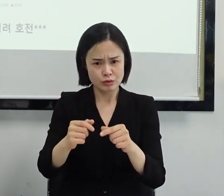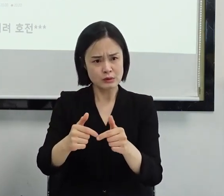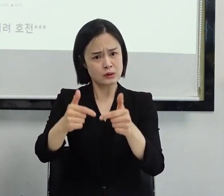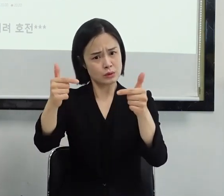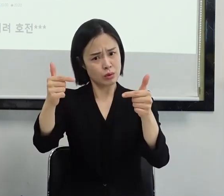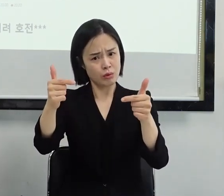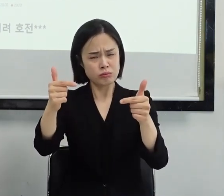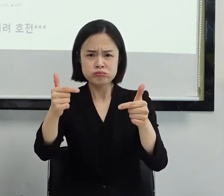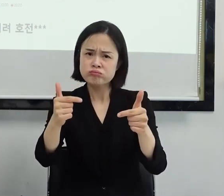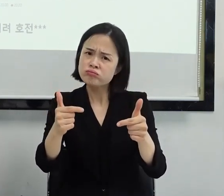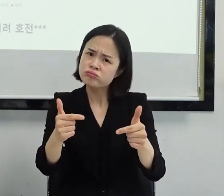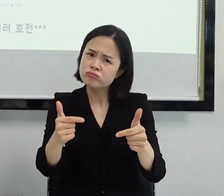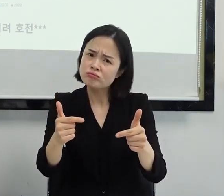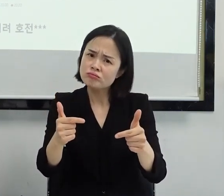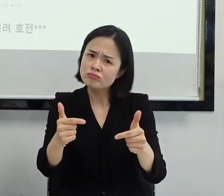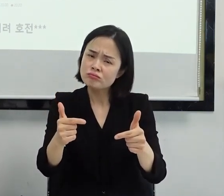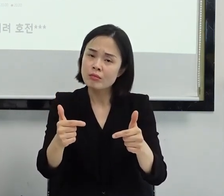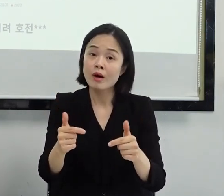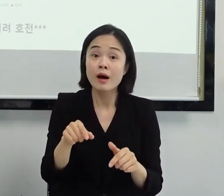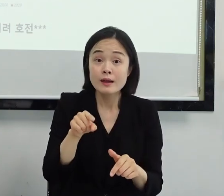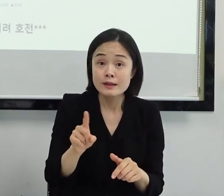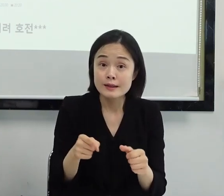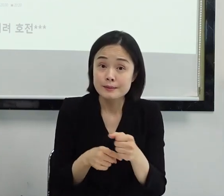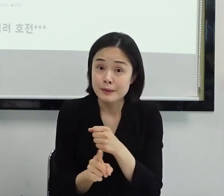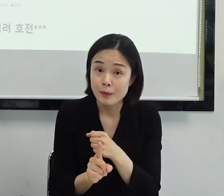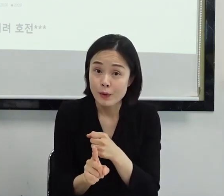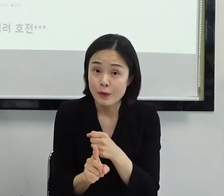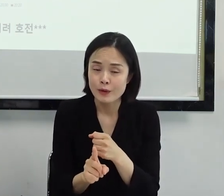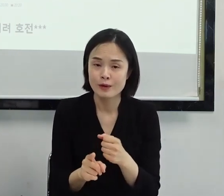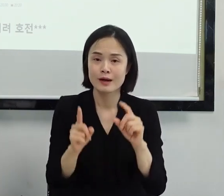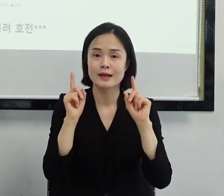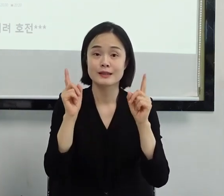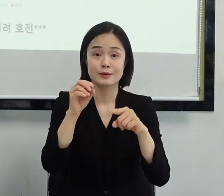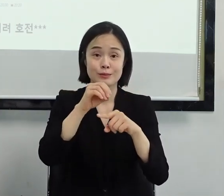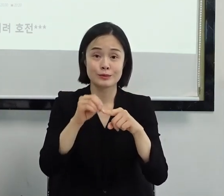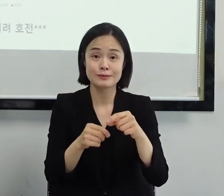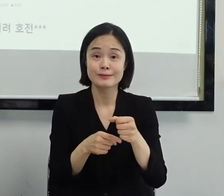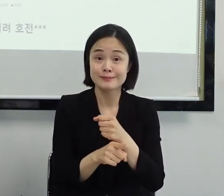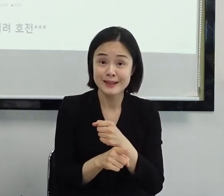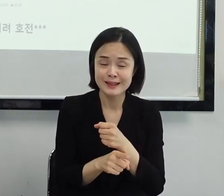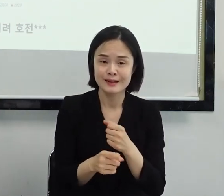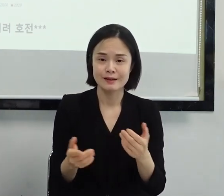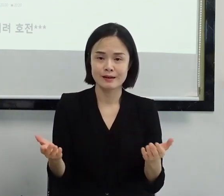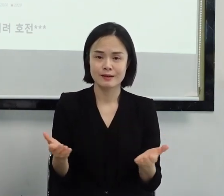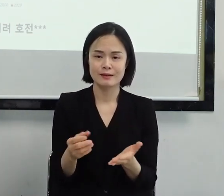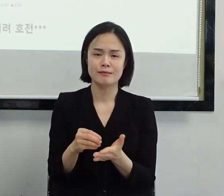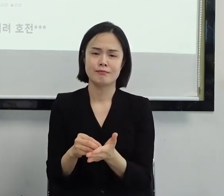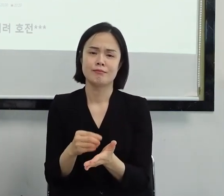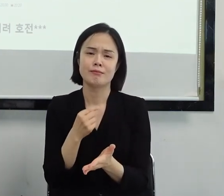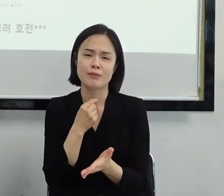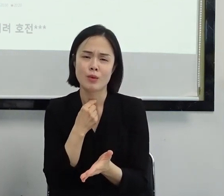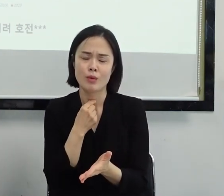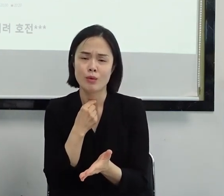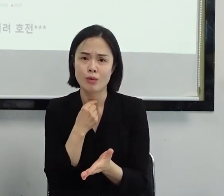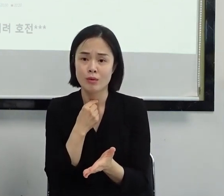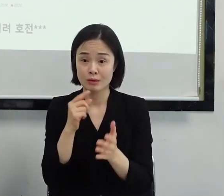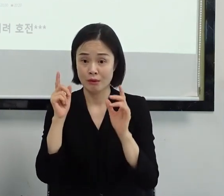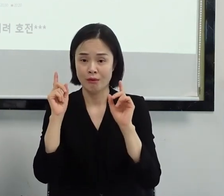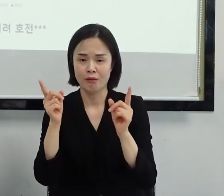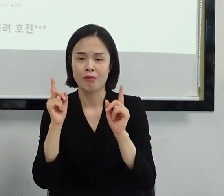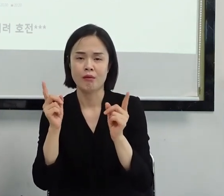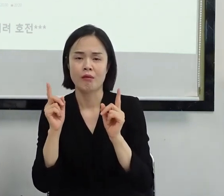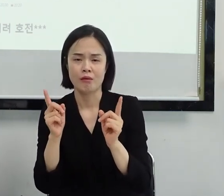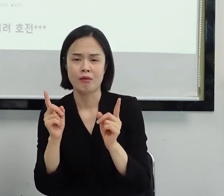그 일을 하고 싶지만 못하는 사람들을 얘기하는 거거든요. 그러니까 고용률이라고 하는 거는 일을 현재 하고 있는 사람들의